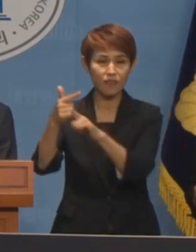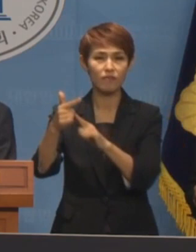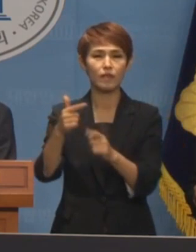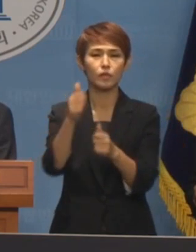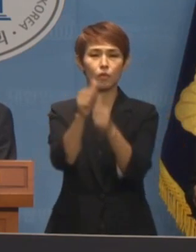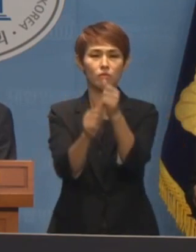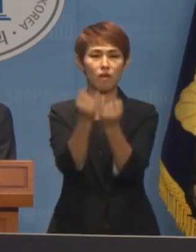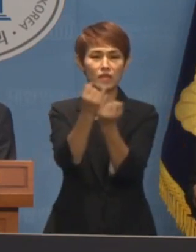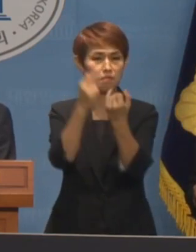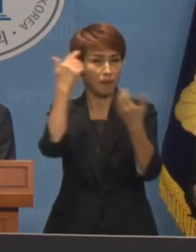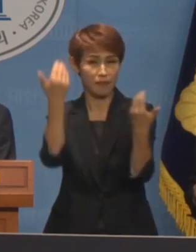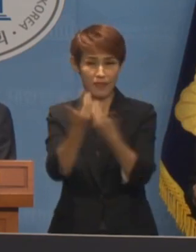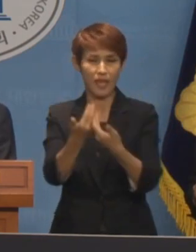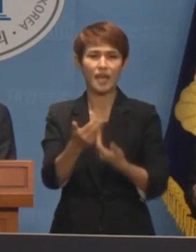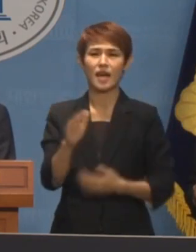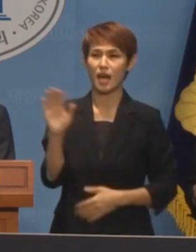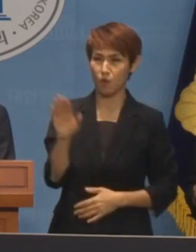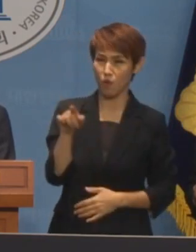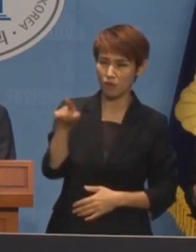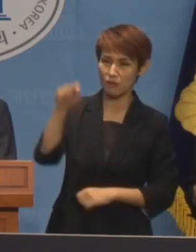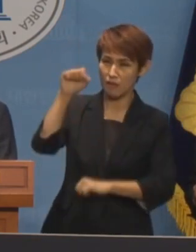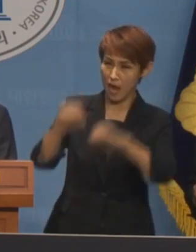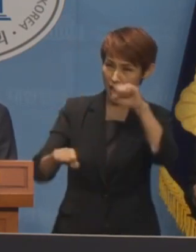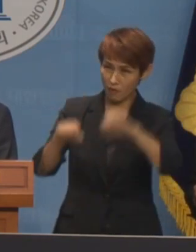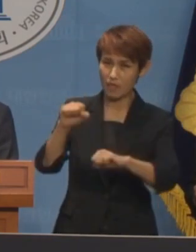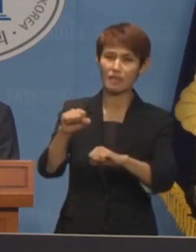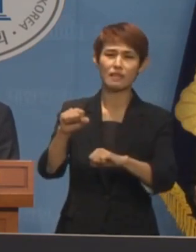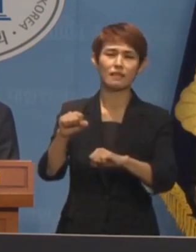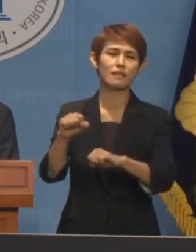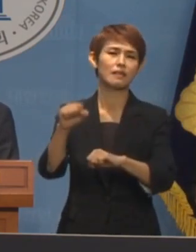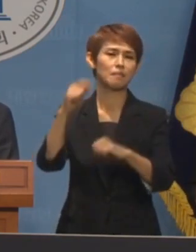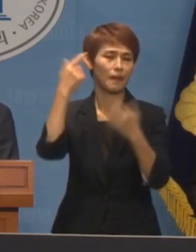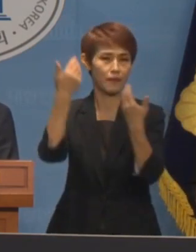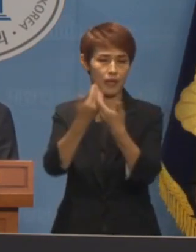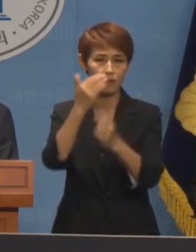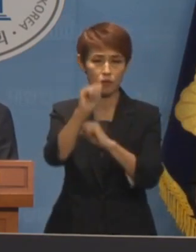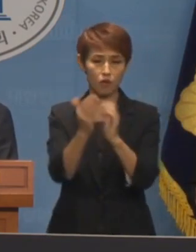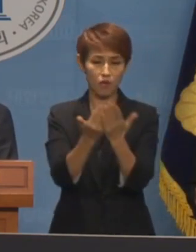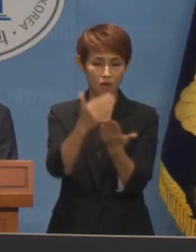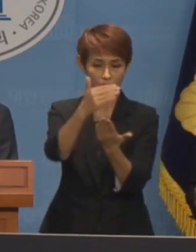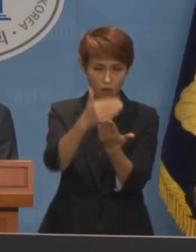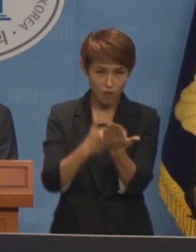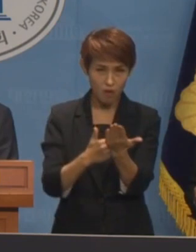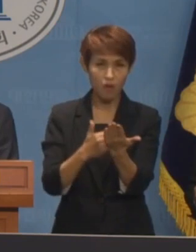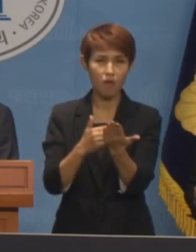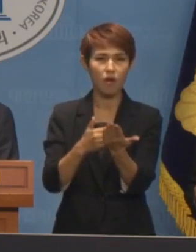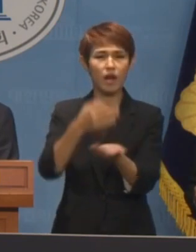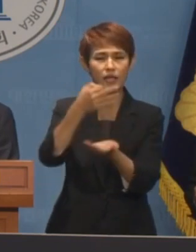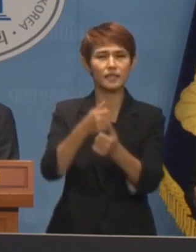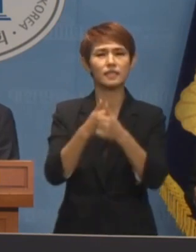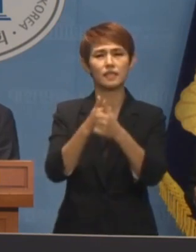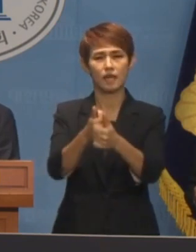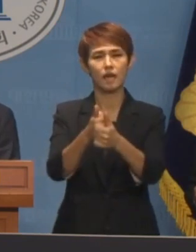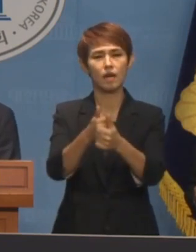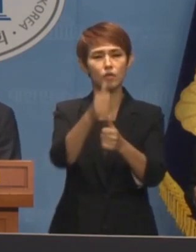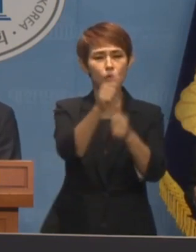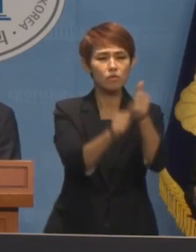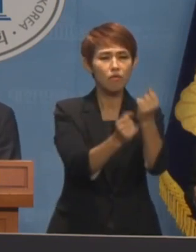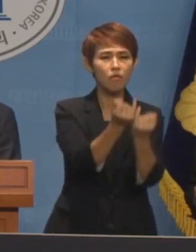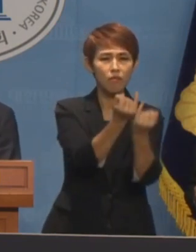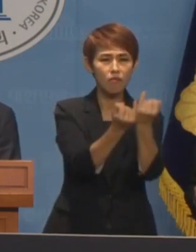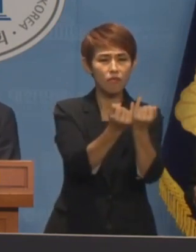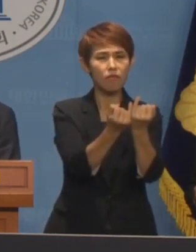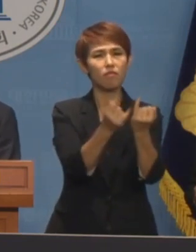동성애자를 반대하는 것이 아니고 그 행위를 반대하며 성경적 가치관에 따라 동성애 그